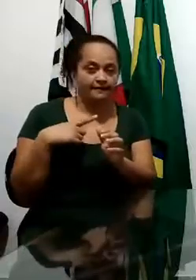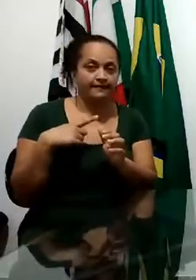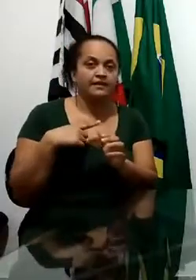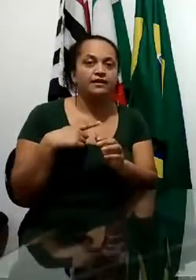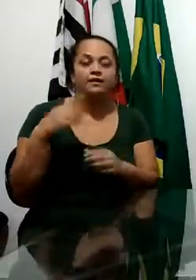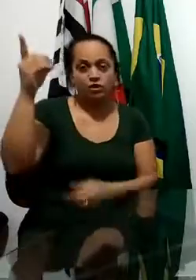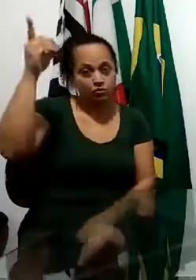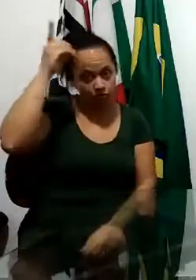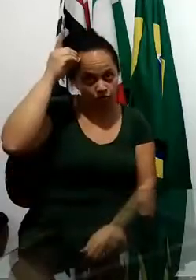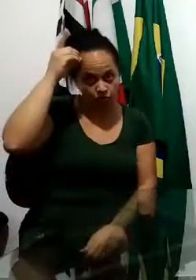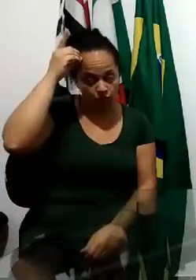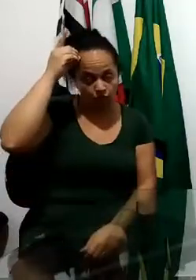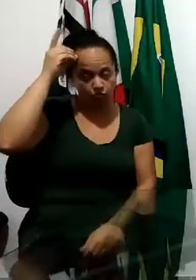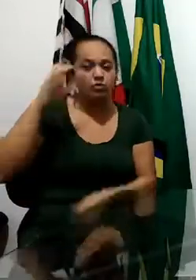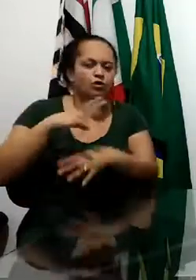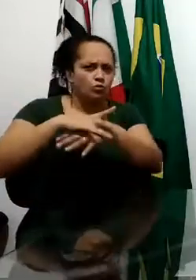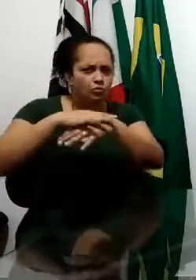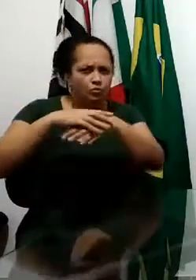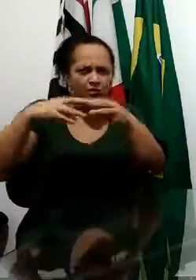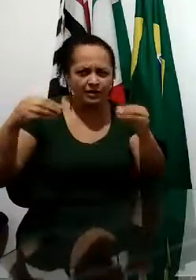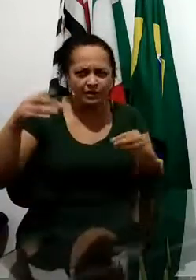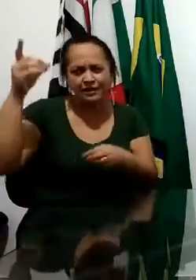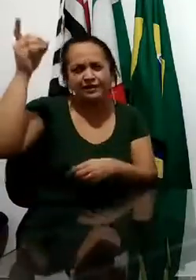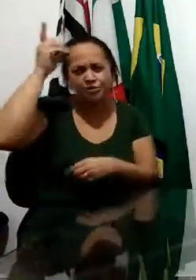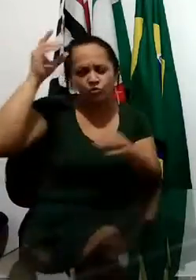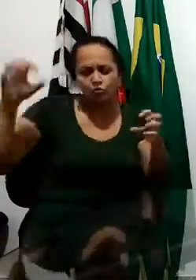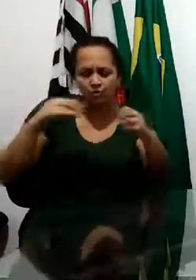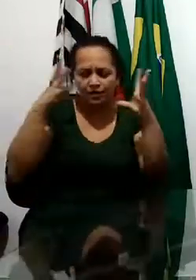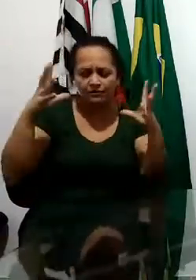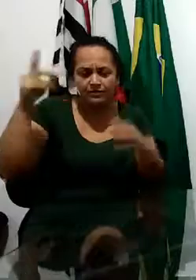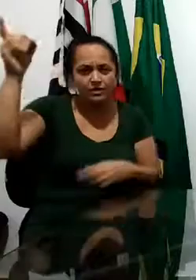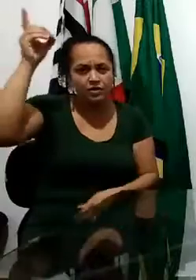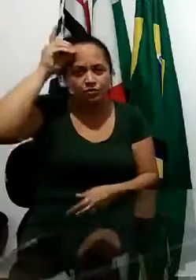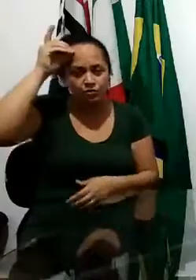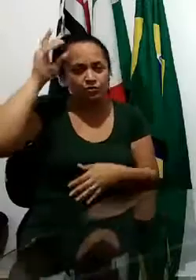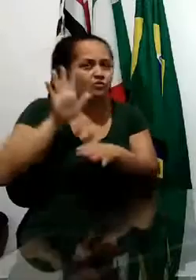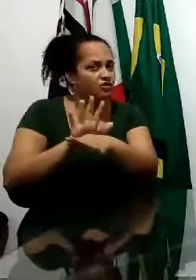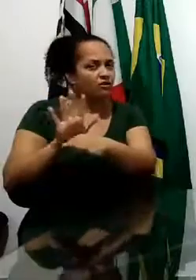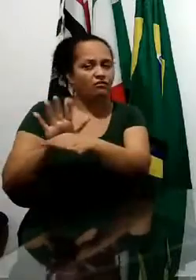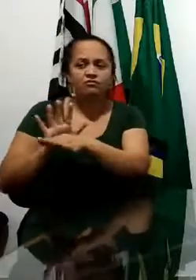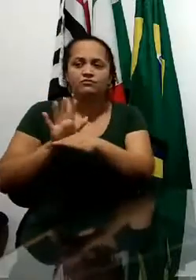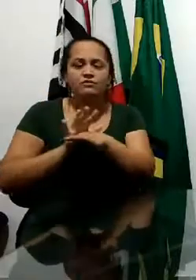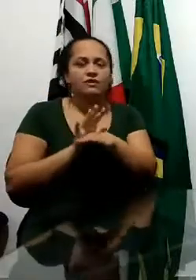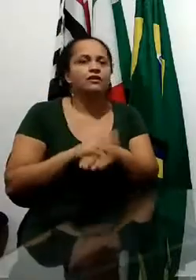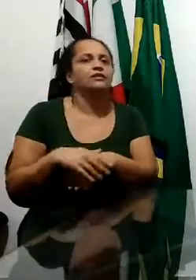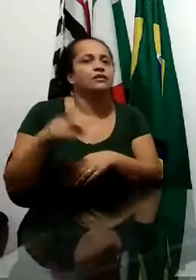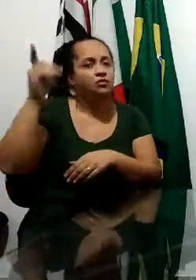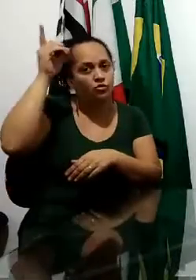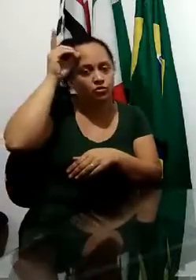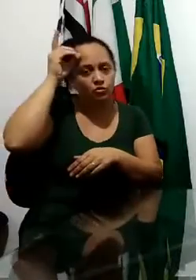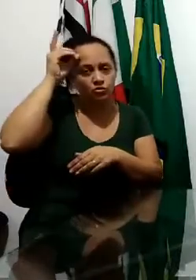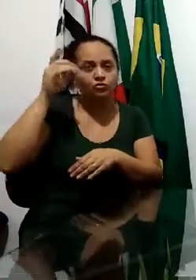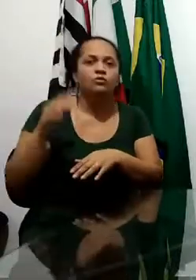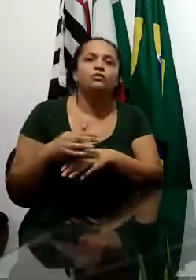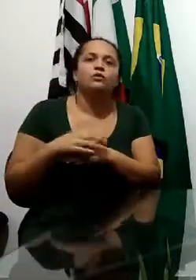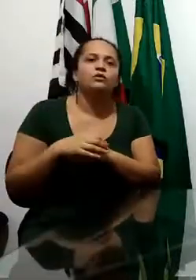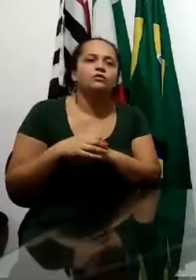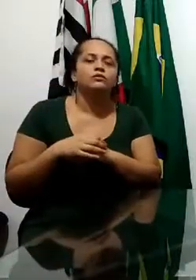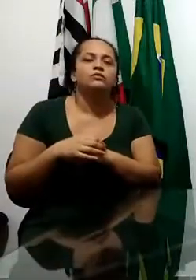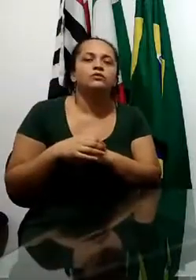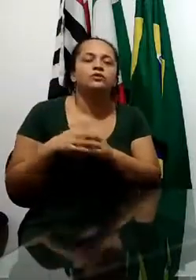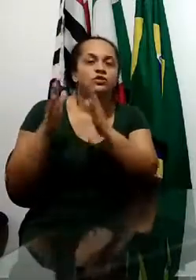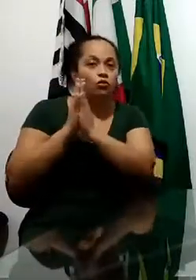curar, operação de maravilhas, dom de socorros e governos, né? E variedade de línguas. E